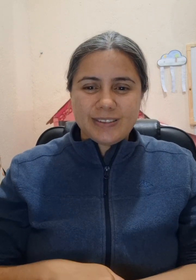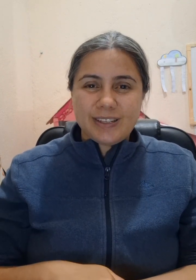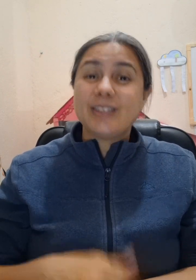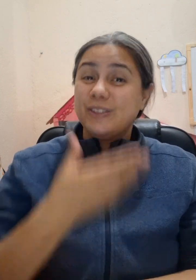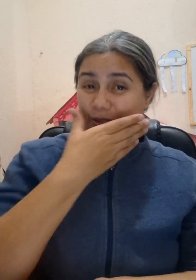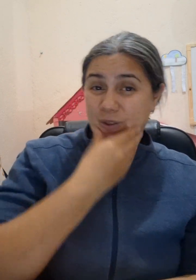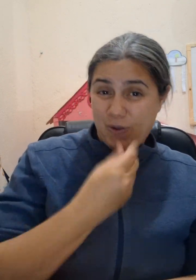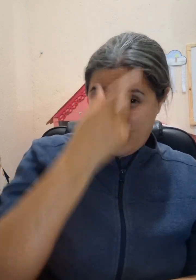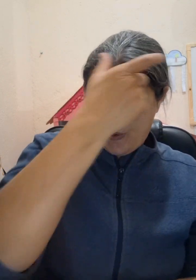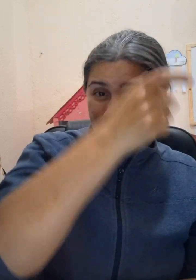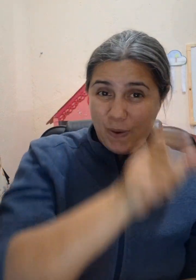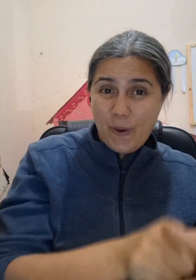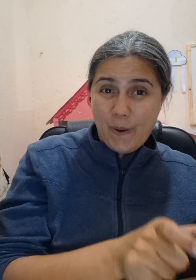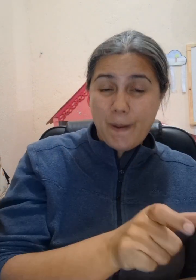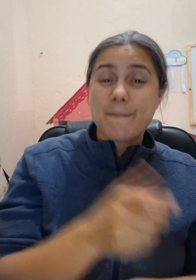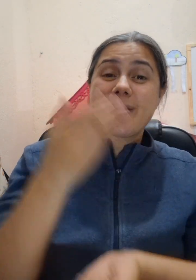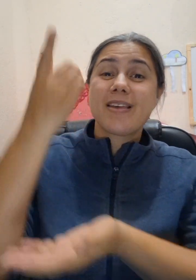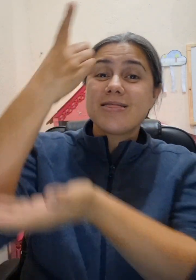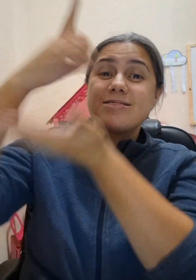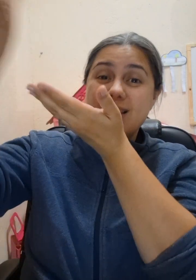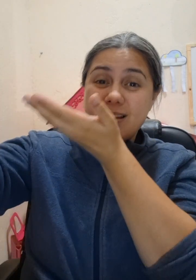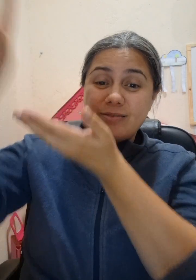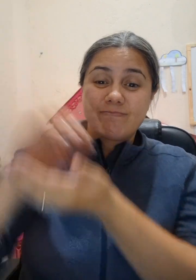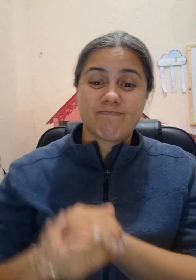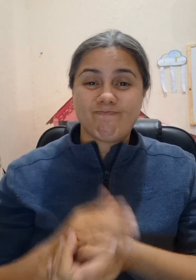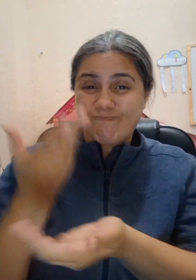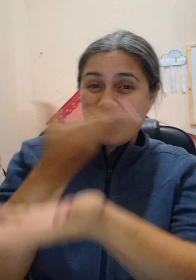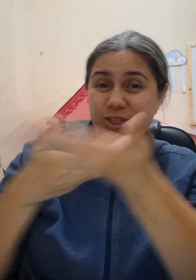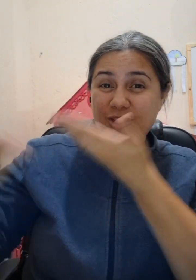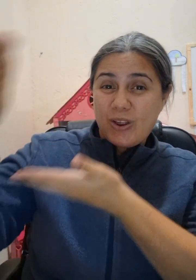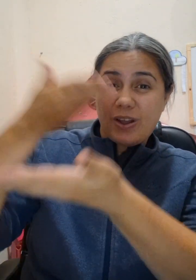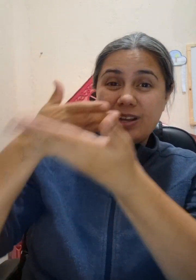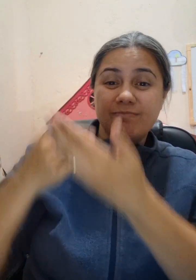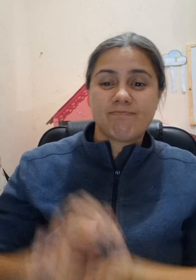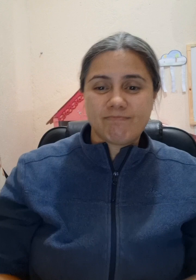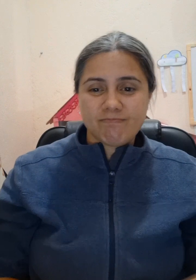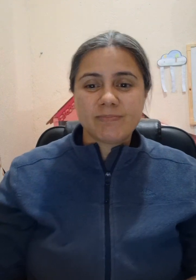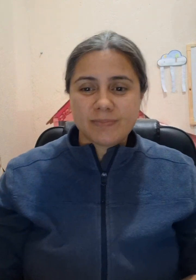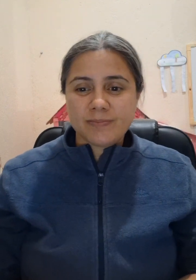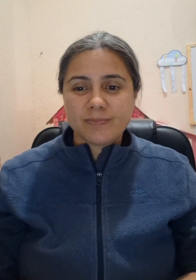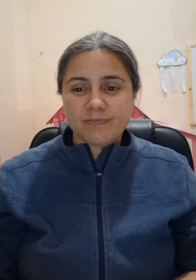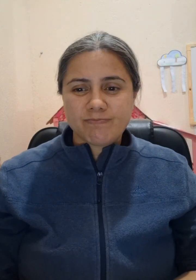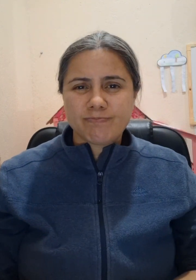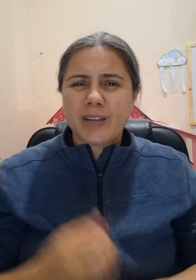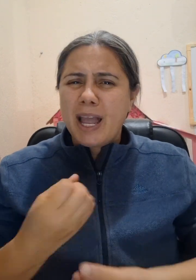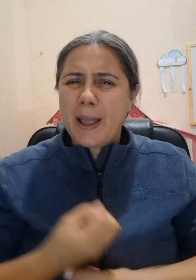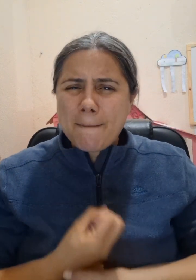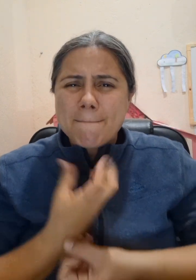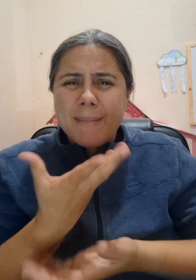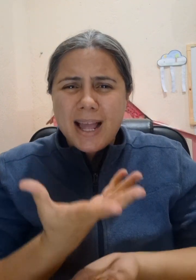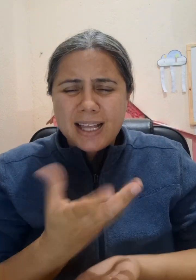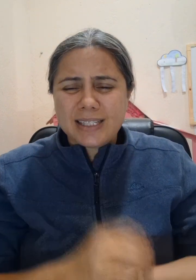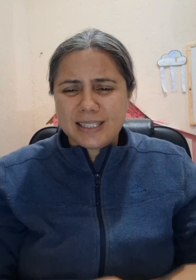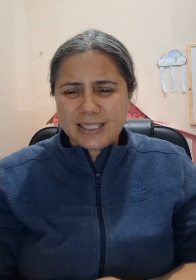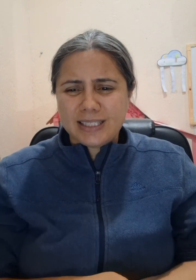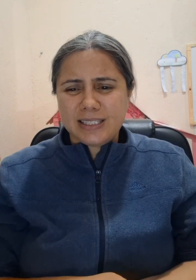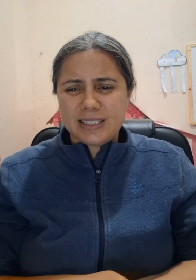oração? A oração é a conversa, um diálogo entre o homem, e Deus. É